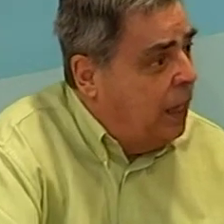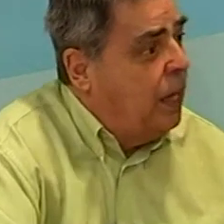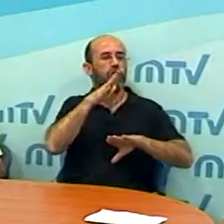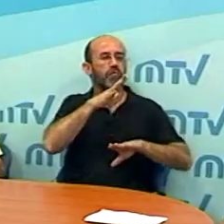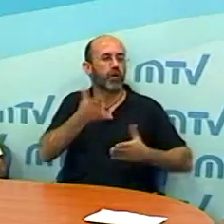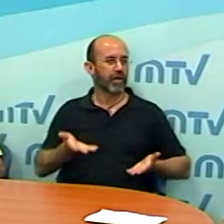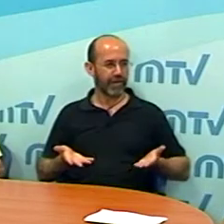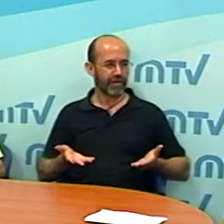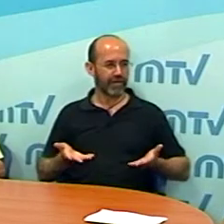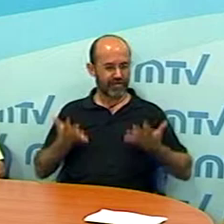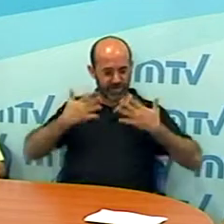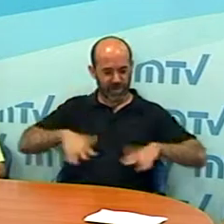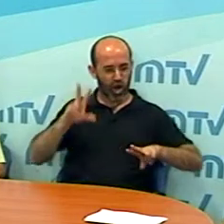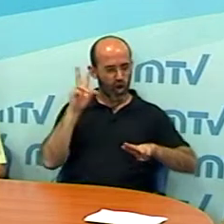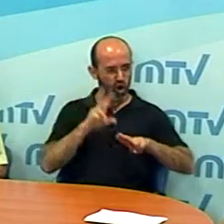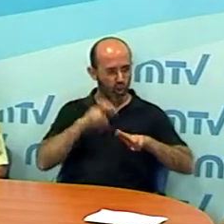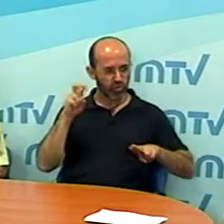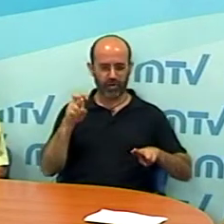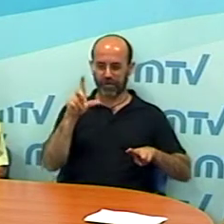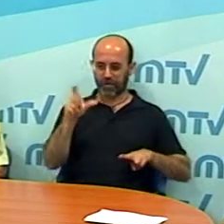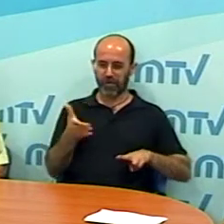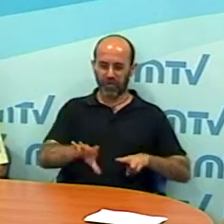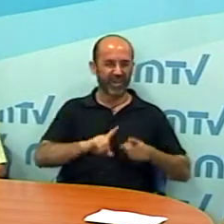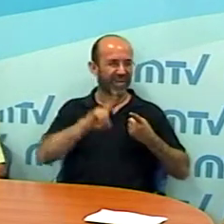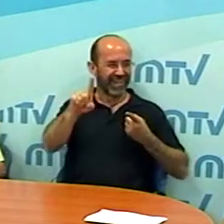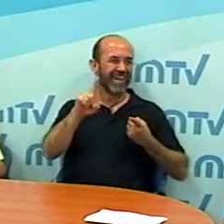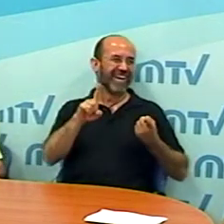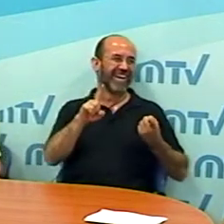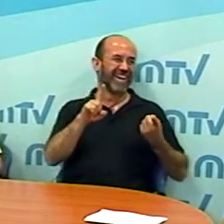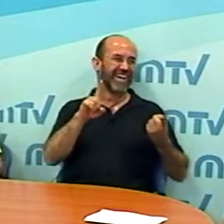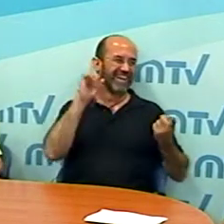qué? ¿Están de luto porque el interlocutor es sordo?